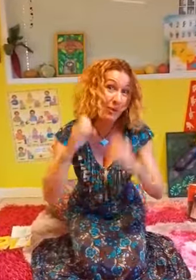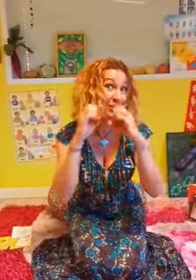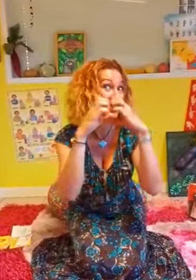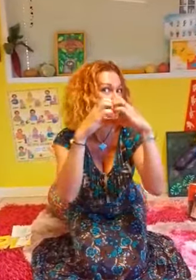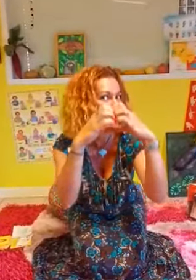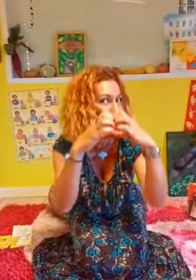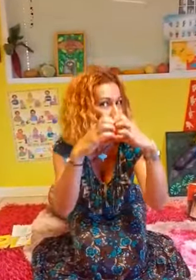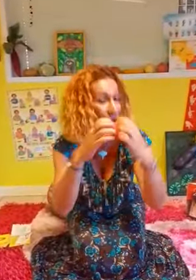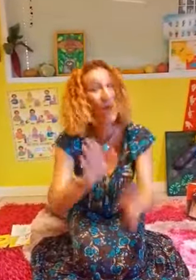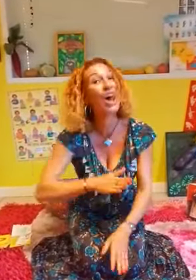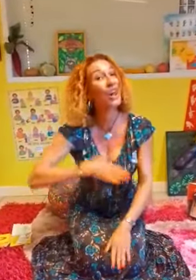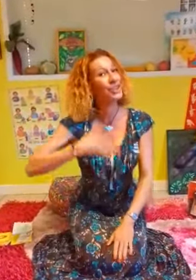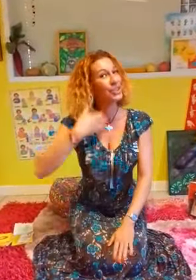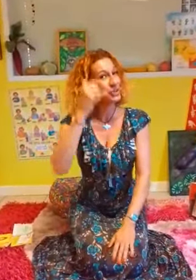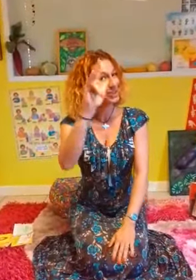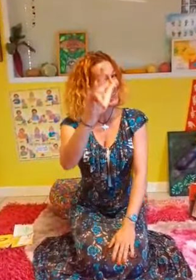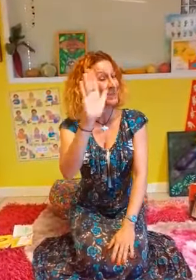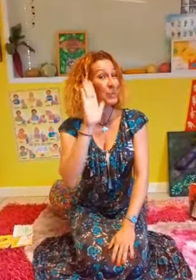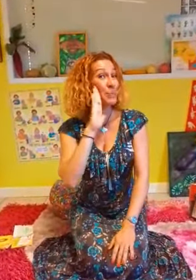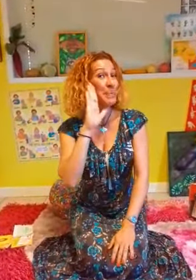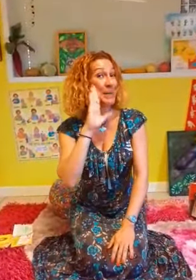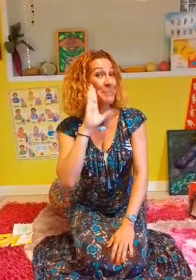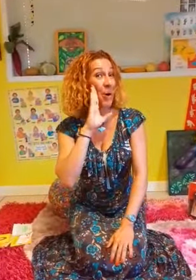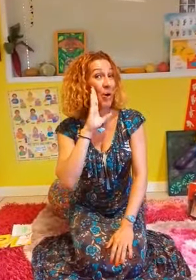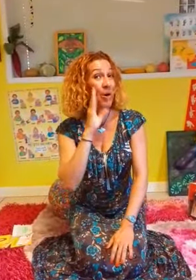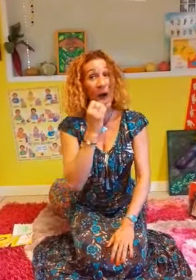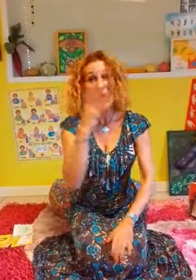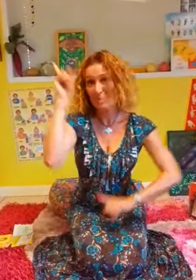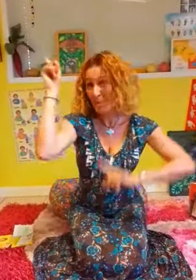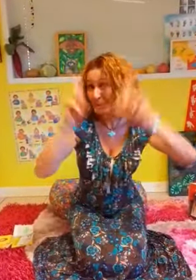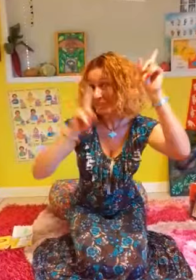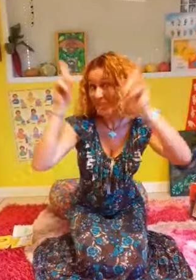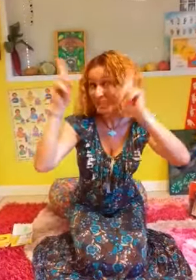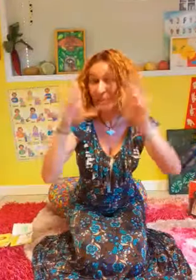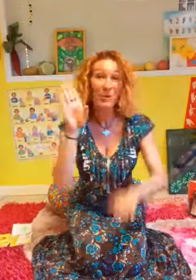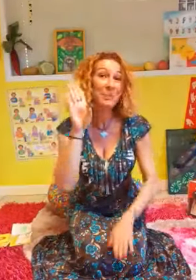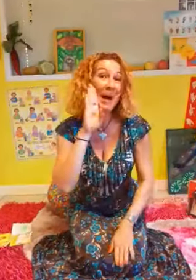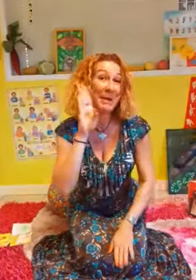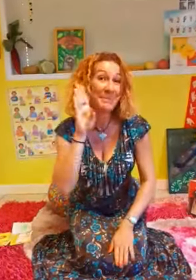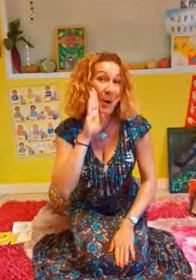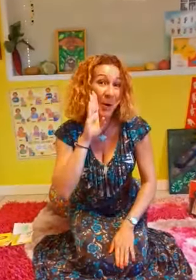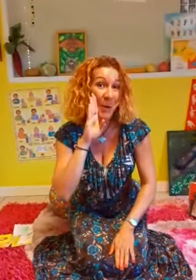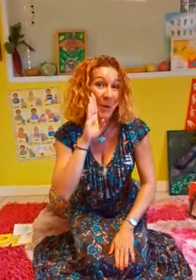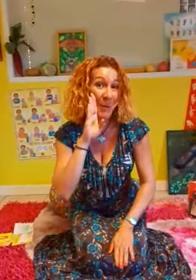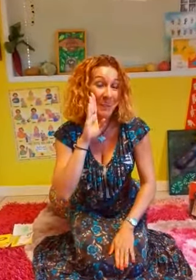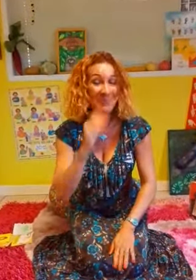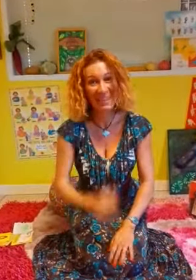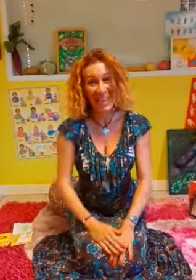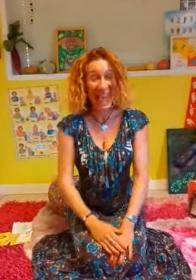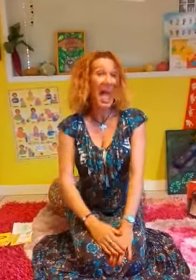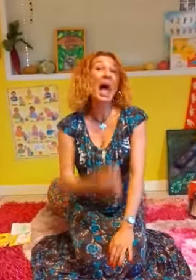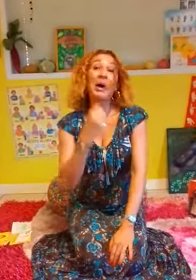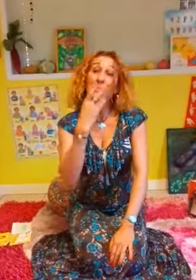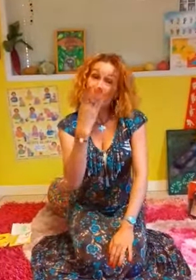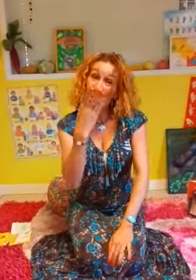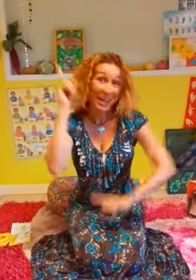d'amour. Je t'aime maman, bonne fête maman. Bonne